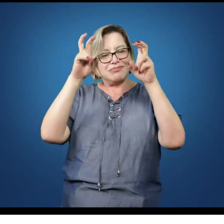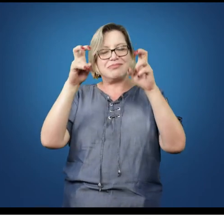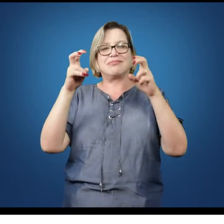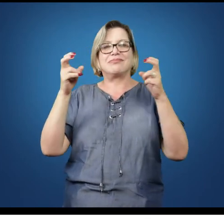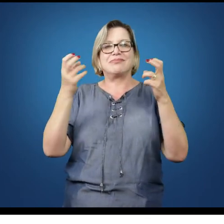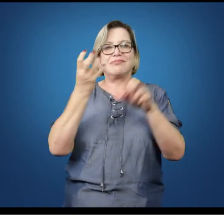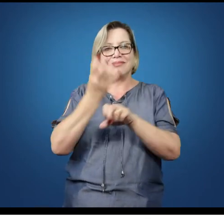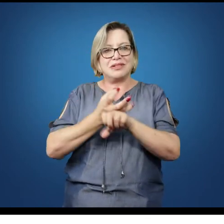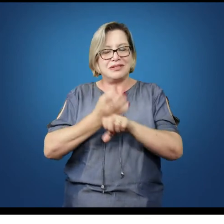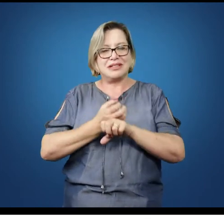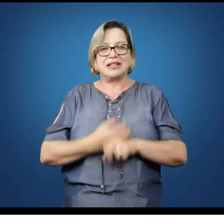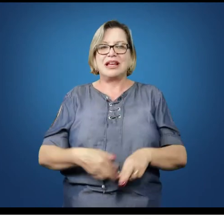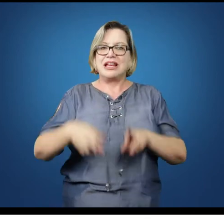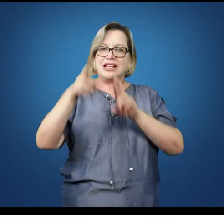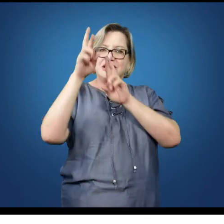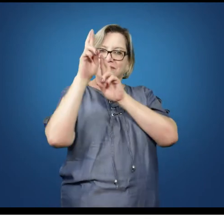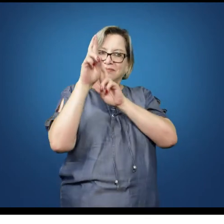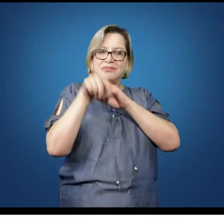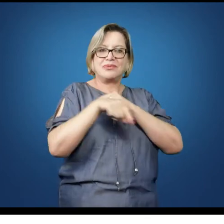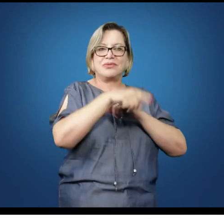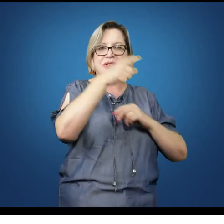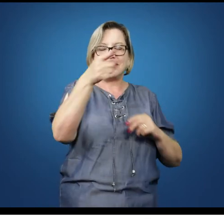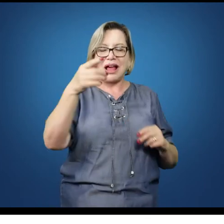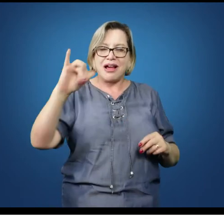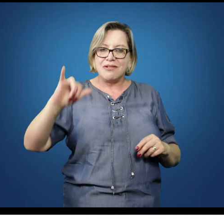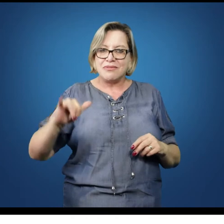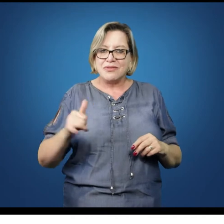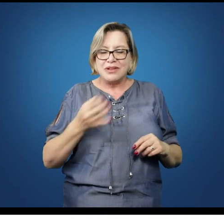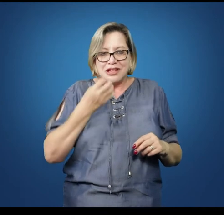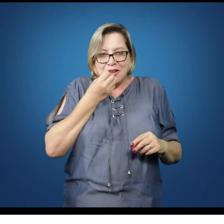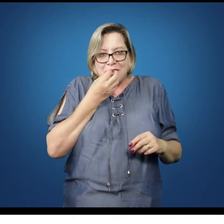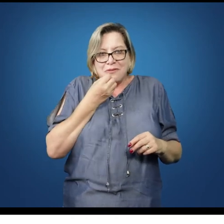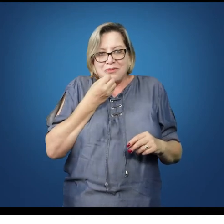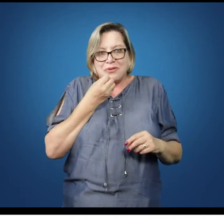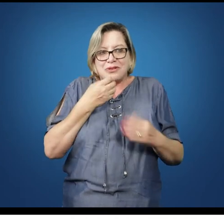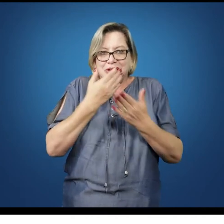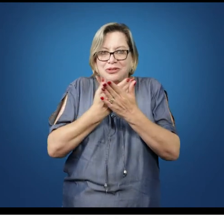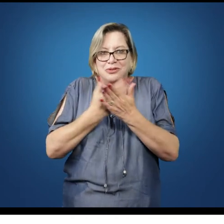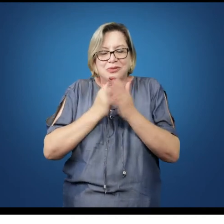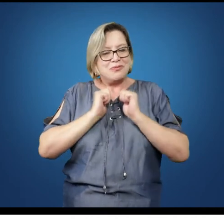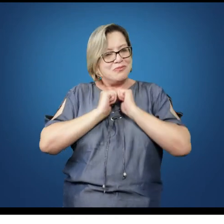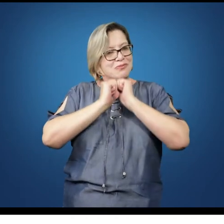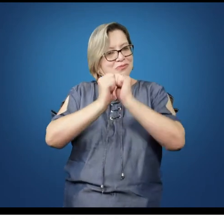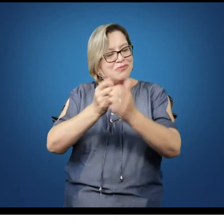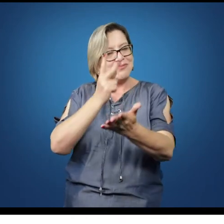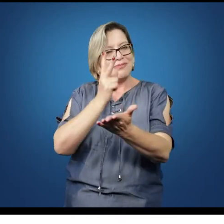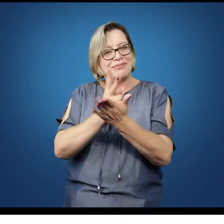Espero que vocês tenham um bom aproveitamento, estudem e vamos juntos!